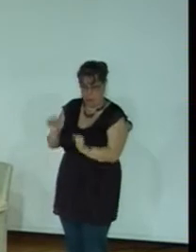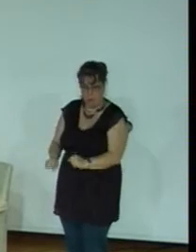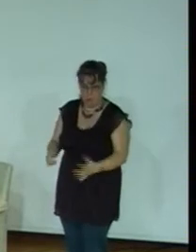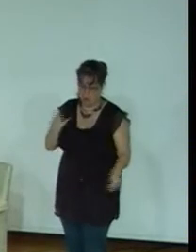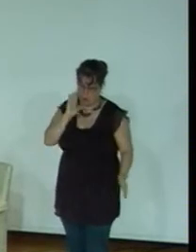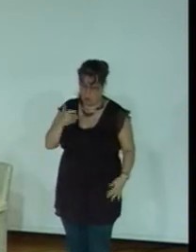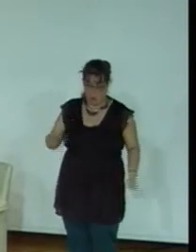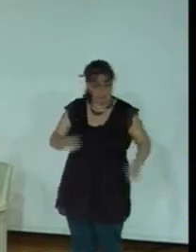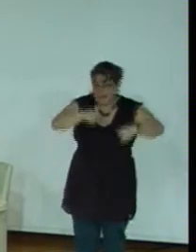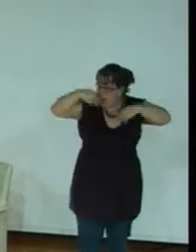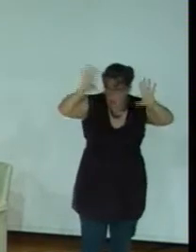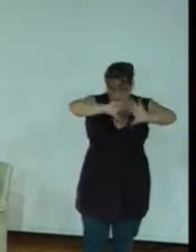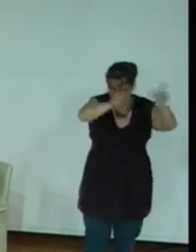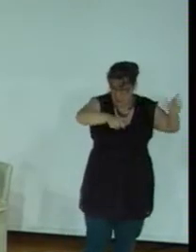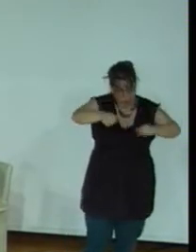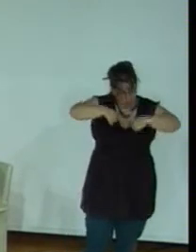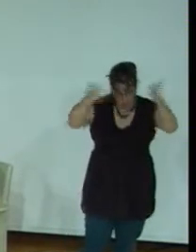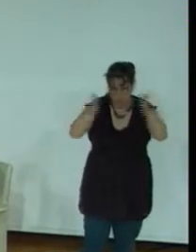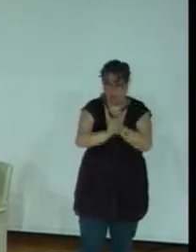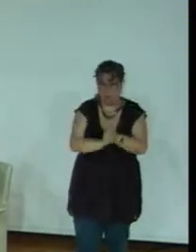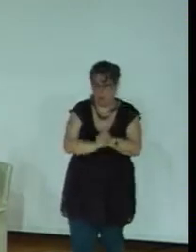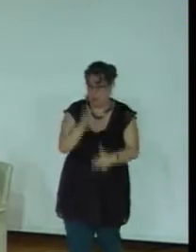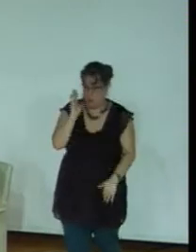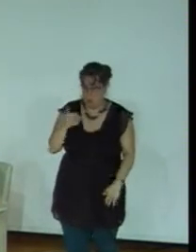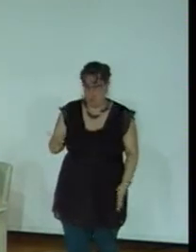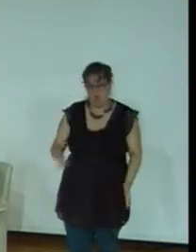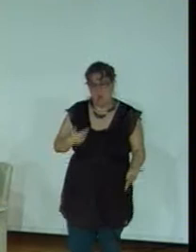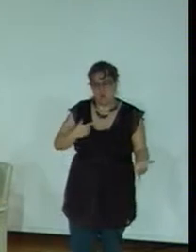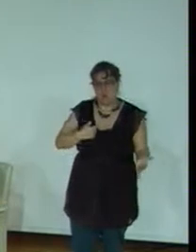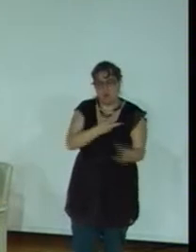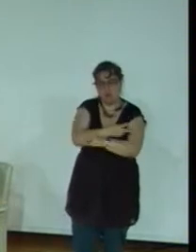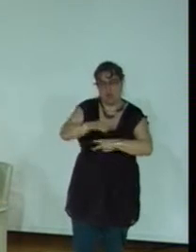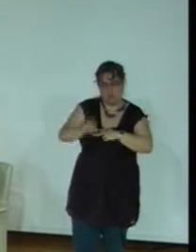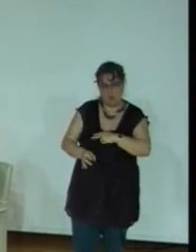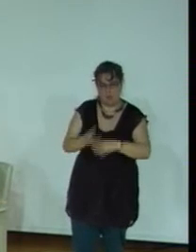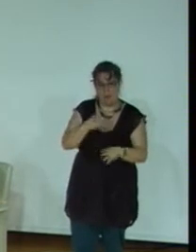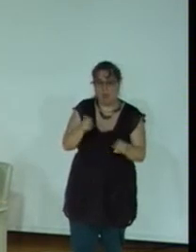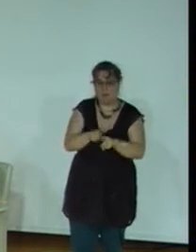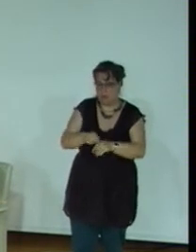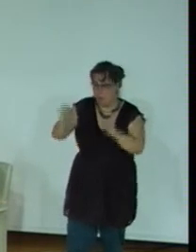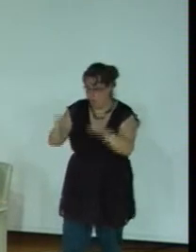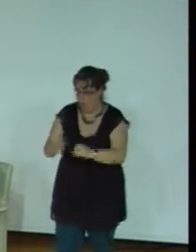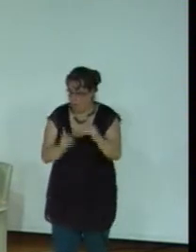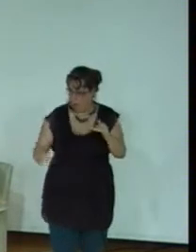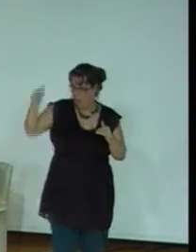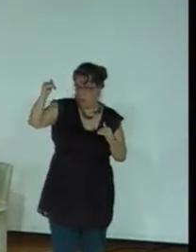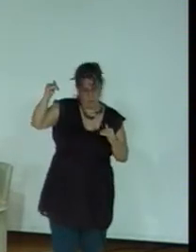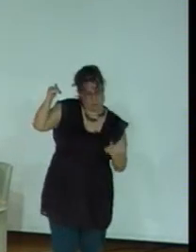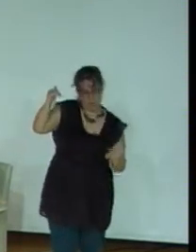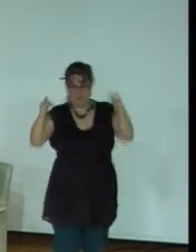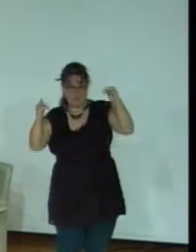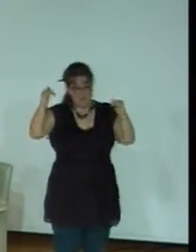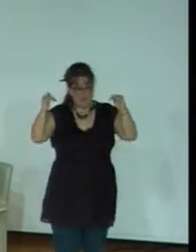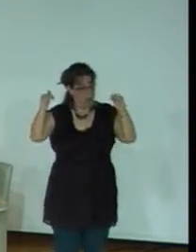réel danger sur cette loi-là, et surtout l'absence de contre-pouvoir, encore une fois, puisque, que ça soit avec la loi sur le renseignement dont on était supposé parler aujourd'hui au